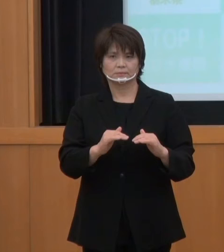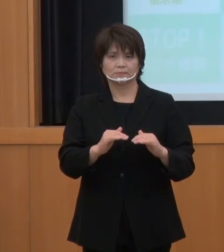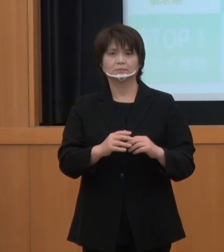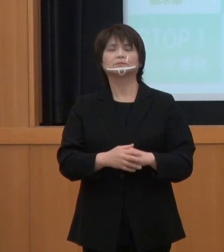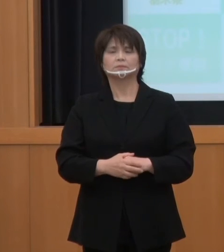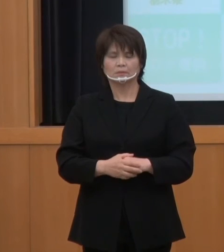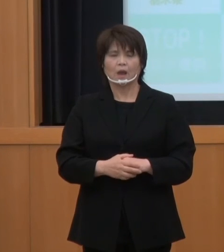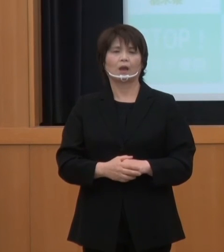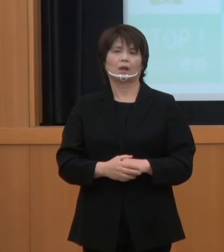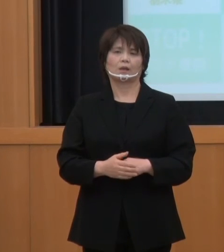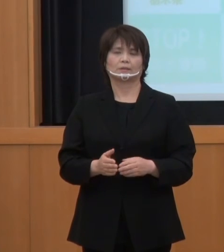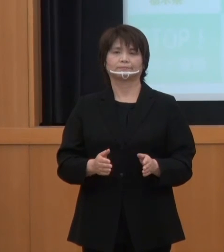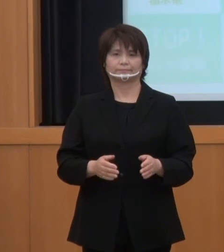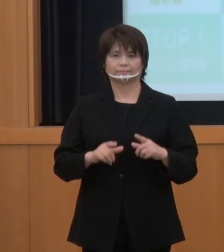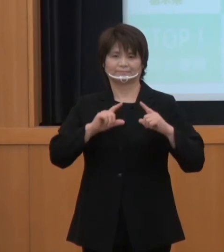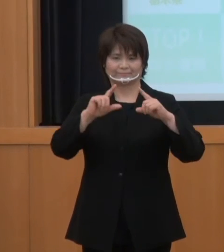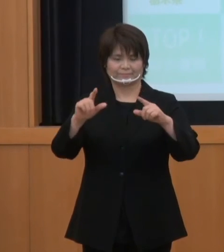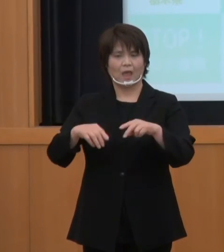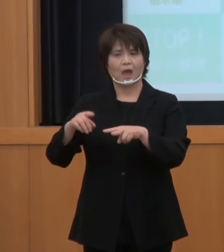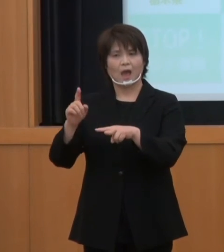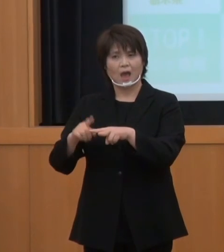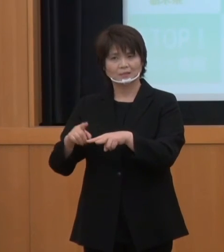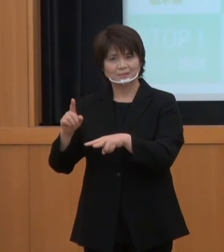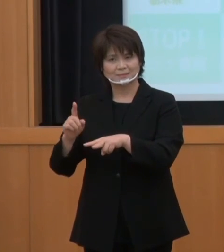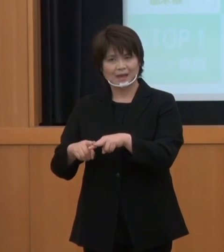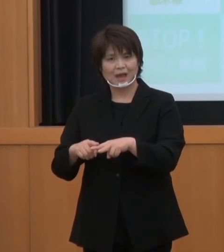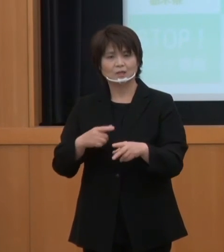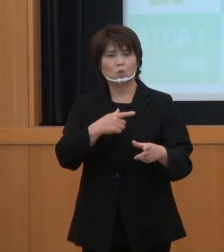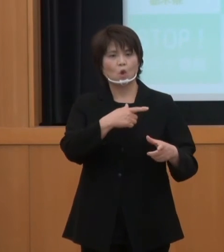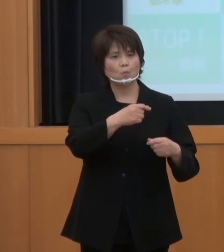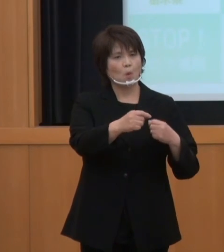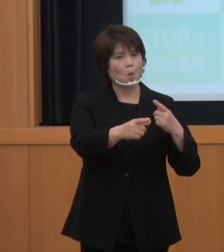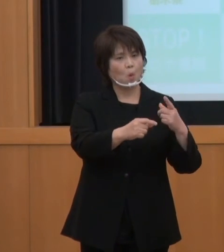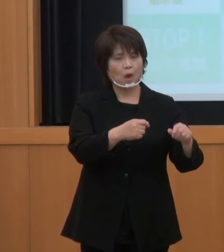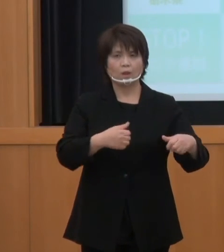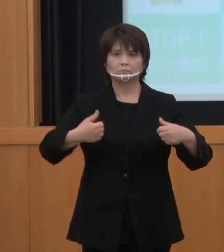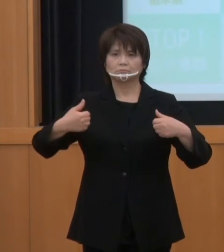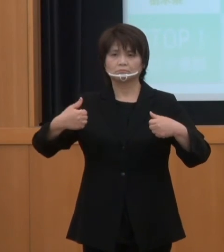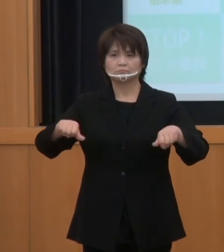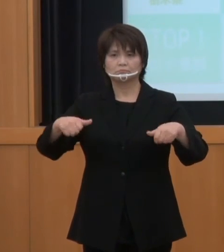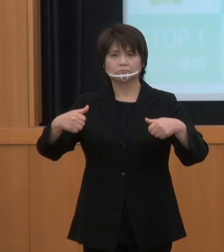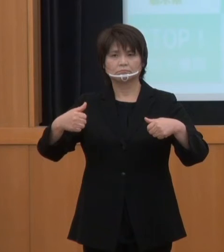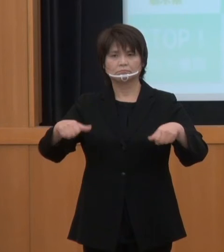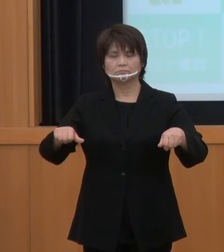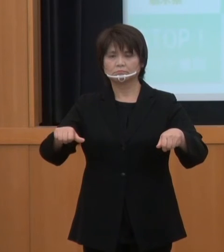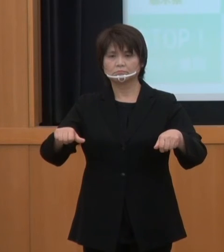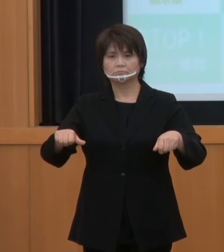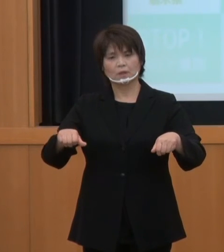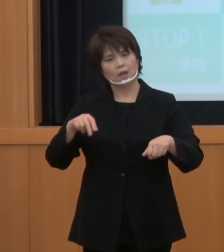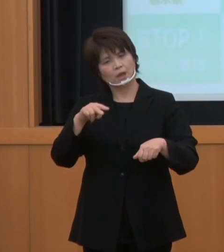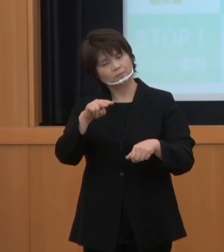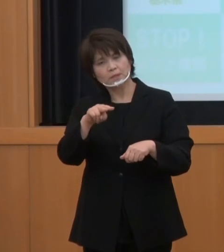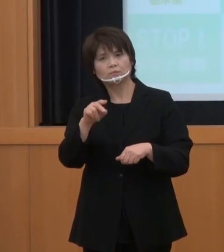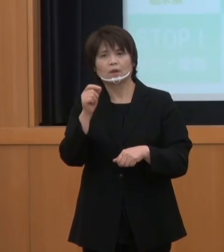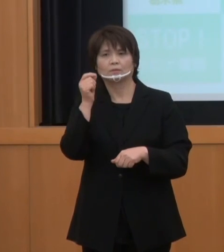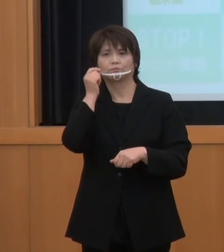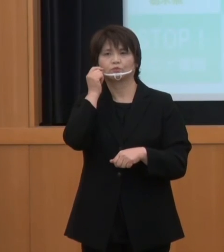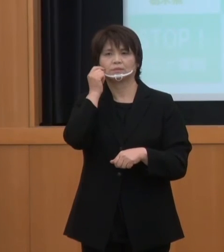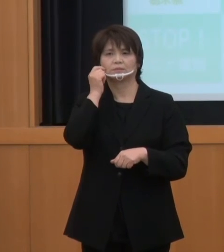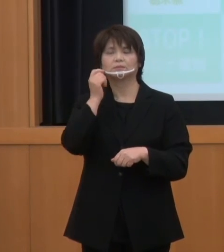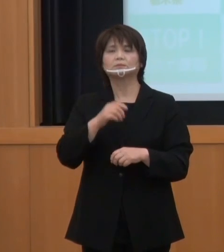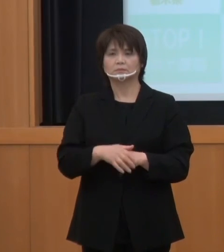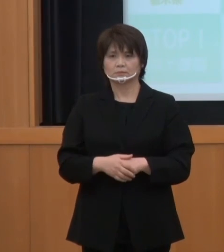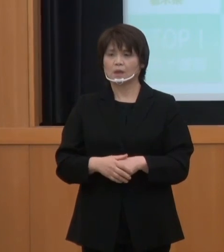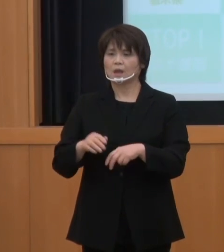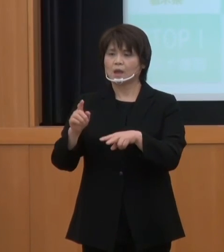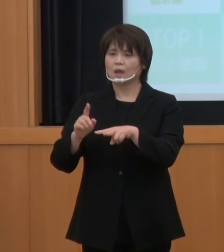足利と真岡を同一視はできないと思います。